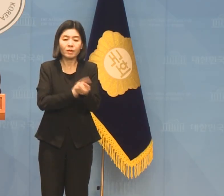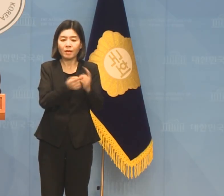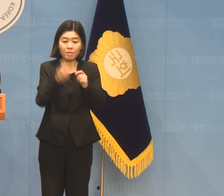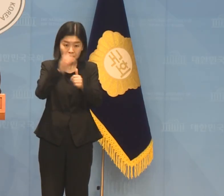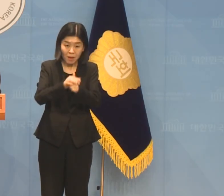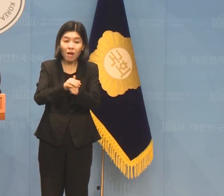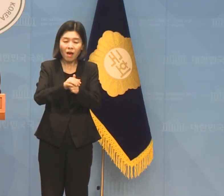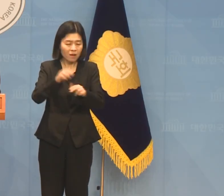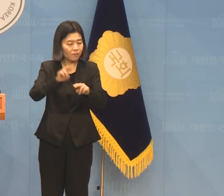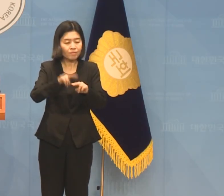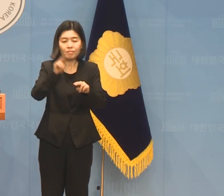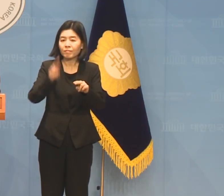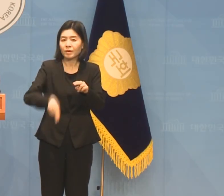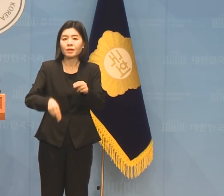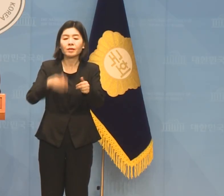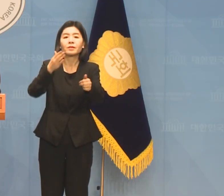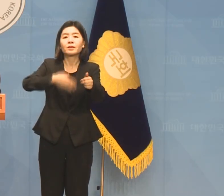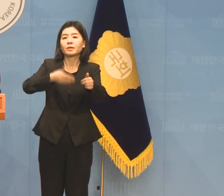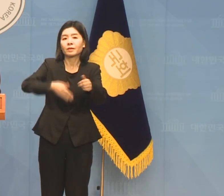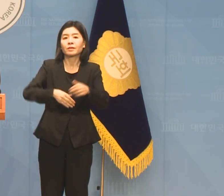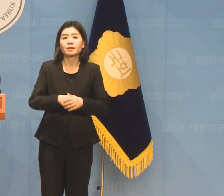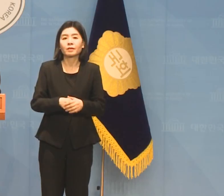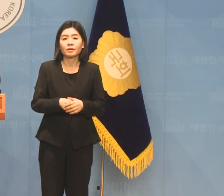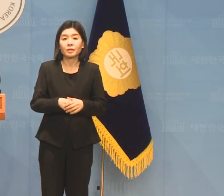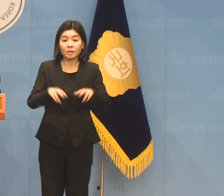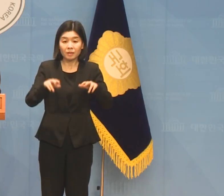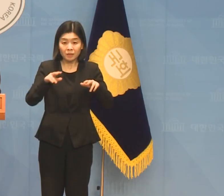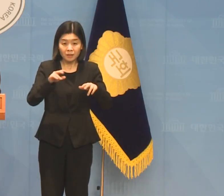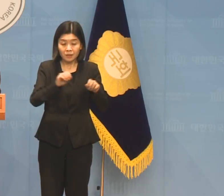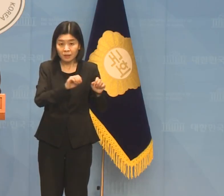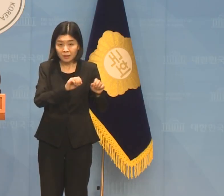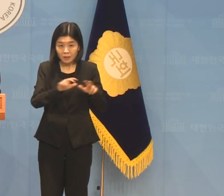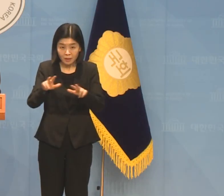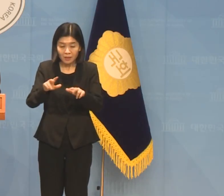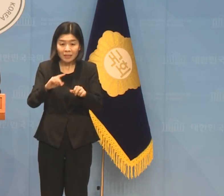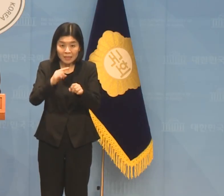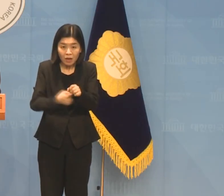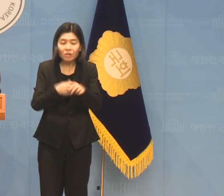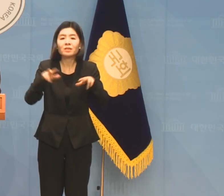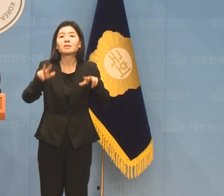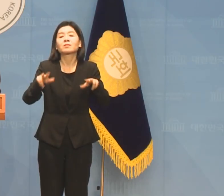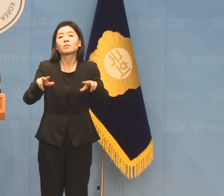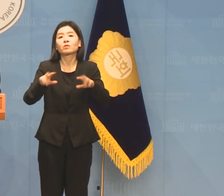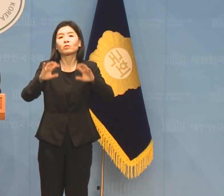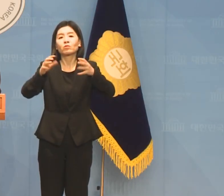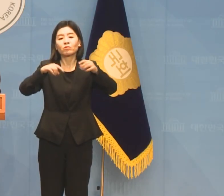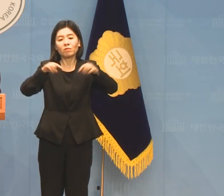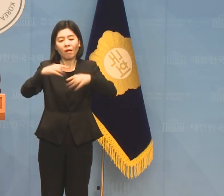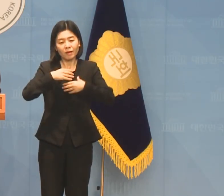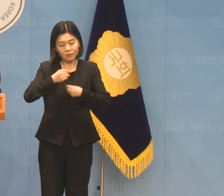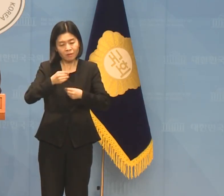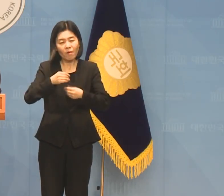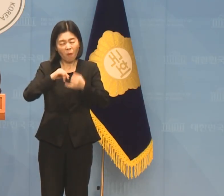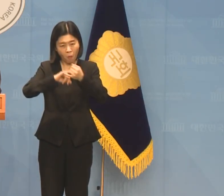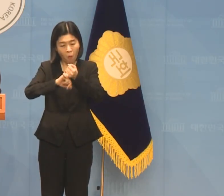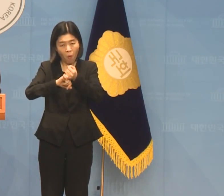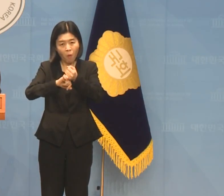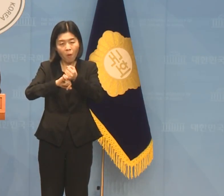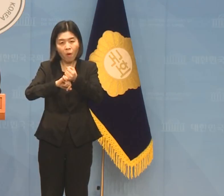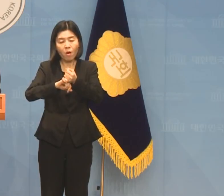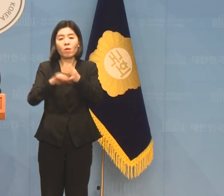물러나십시오. 그것이 무너진 국정을 안정시키라는 국민의 명령을